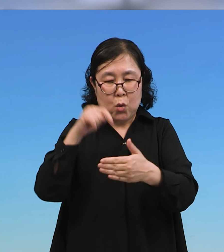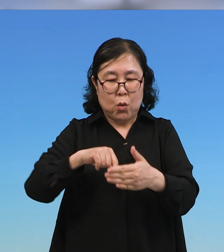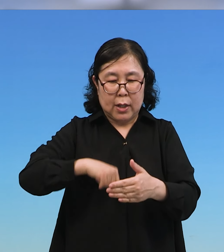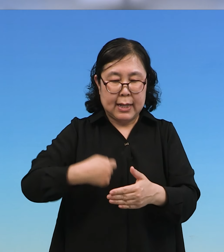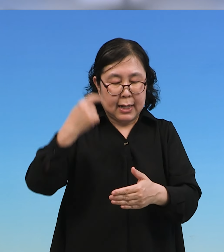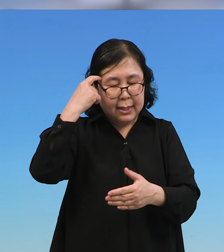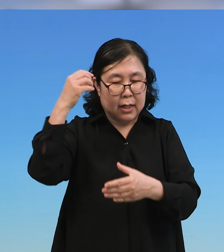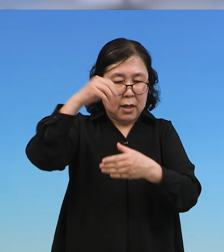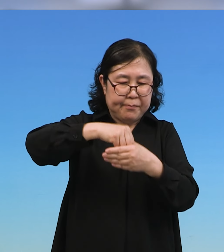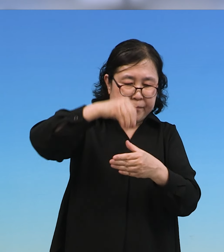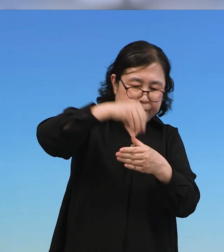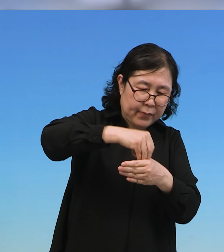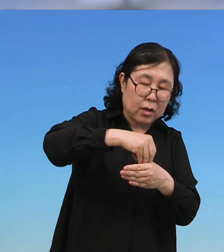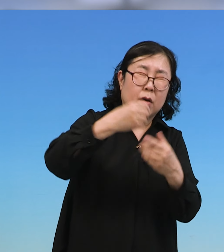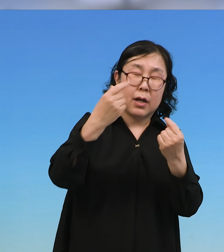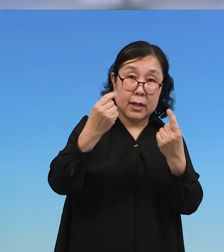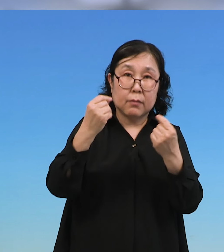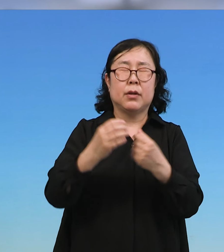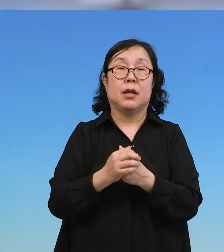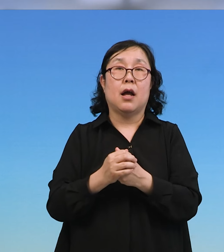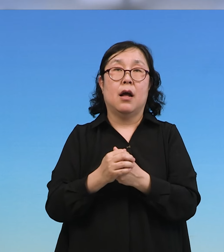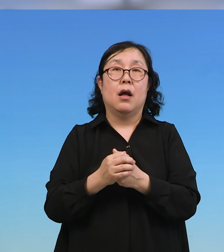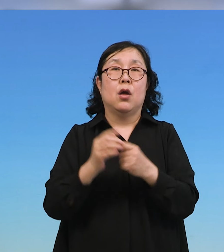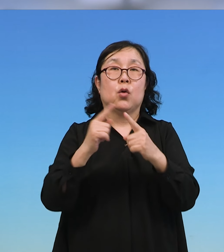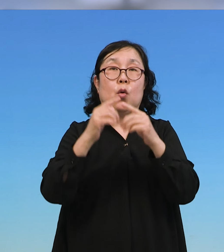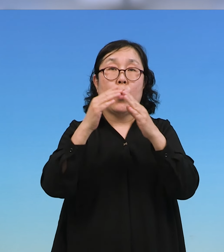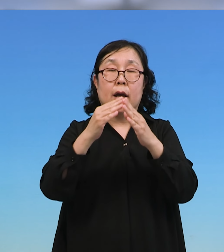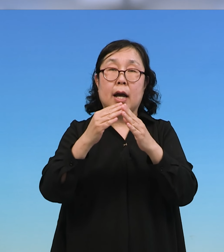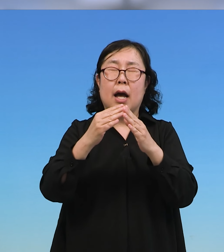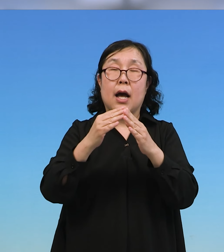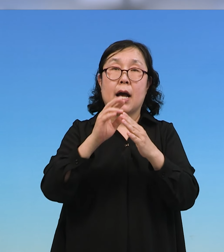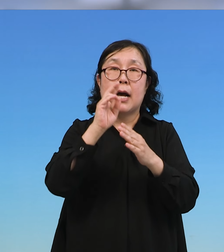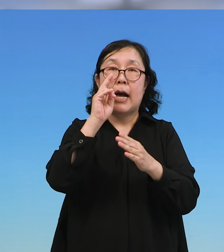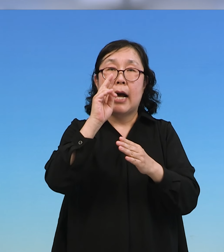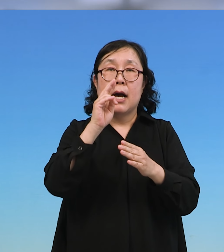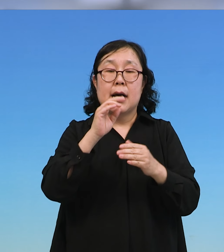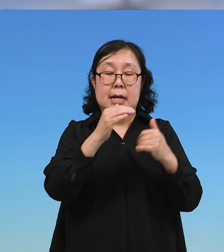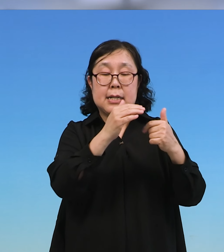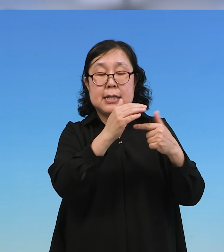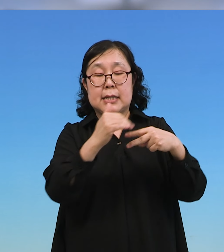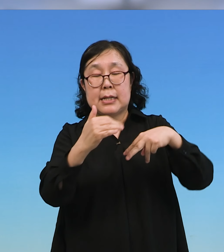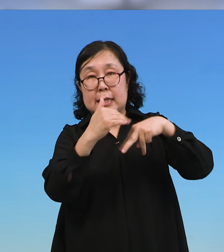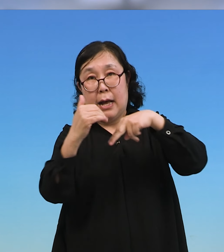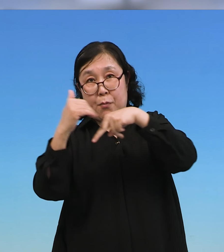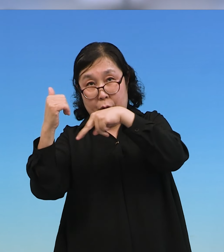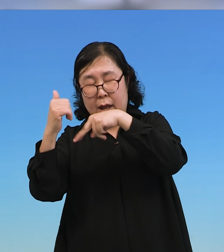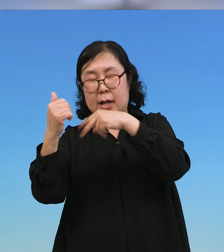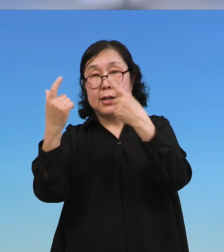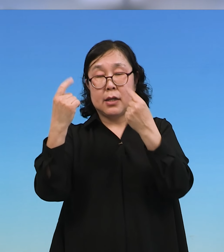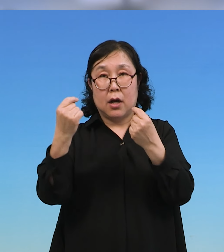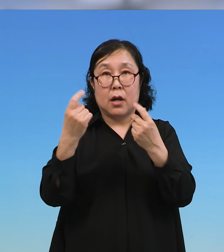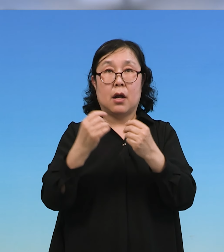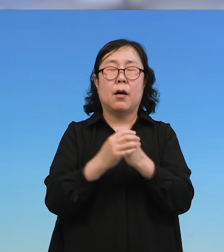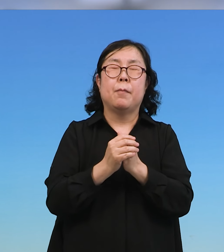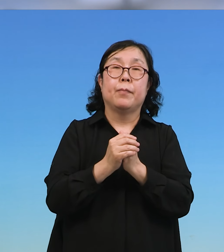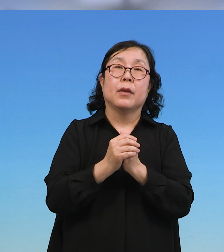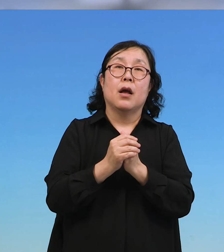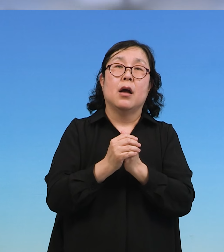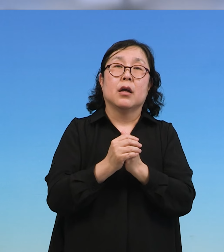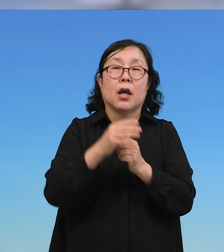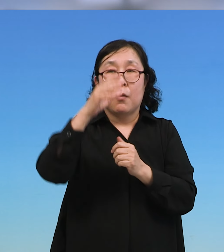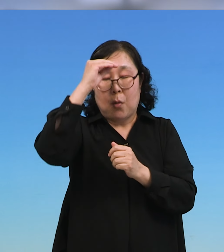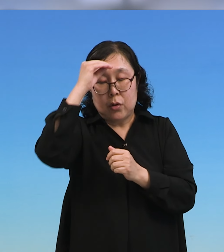여러분, 교회가 사무엘같이 솔선수범하는 도덕적으로 윤리적으로 깨끗한 거 이거 중요하지만 이것보다